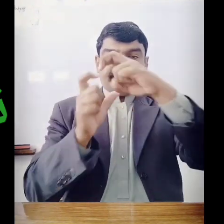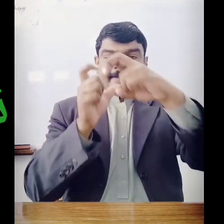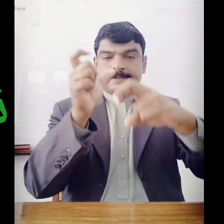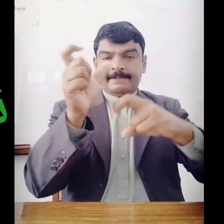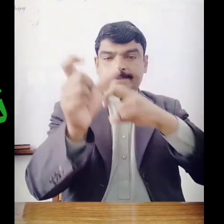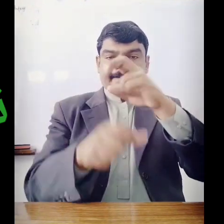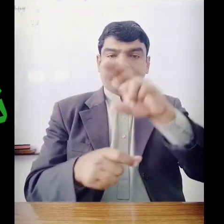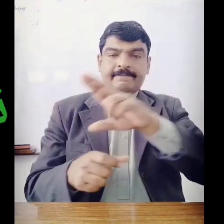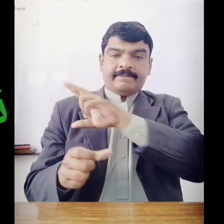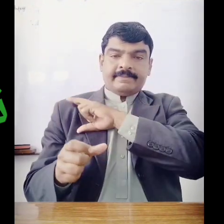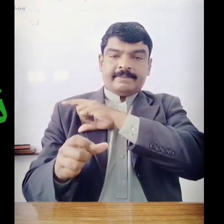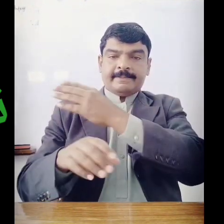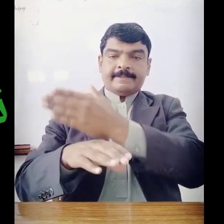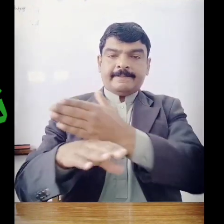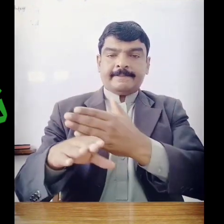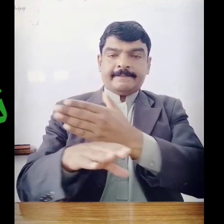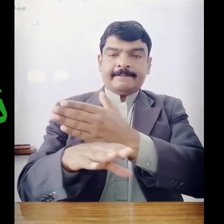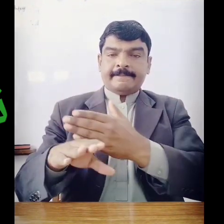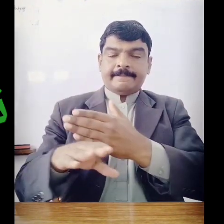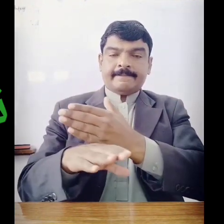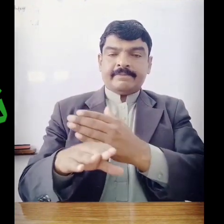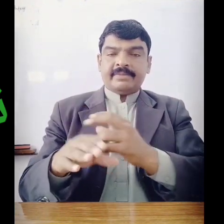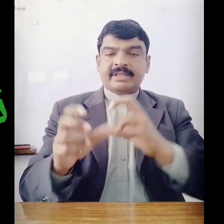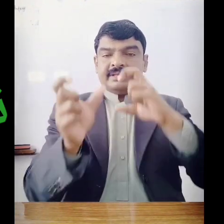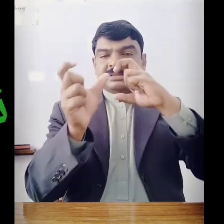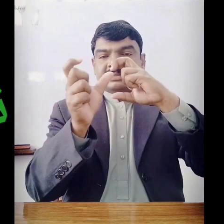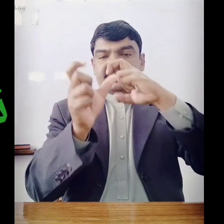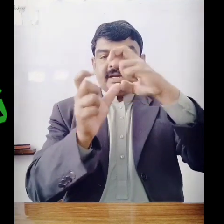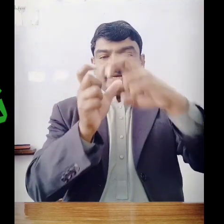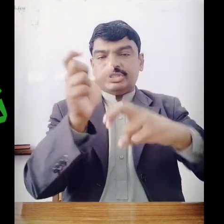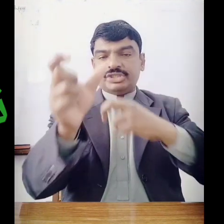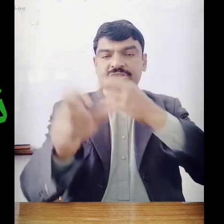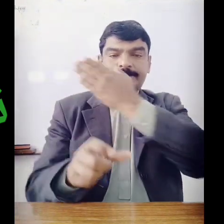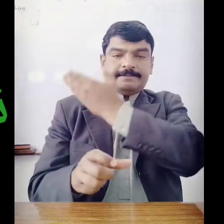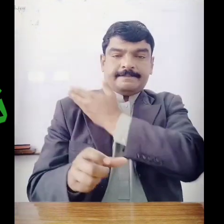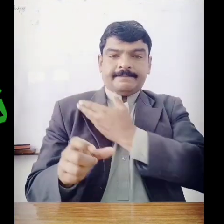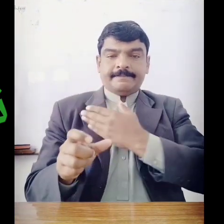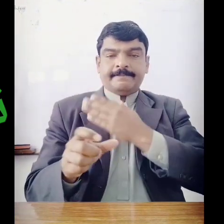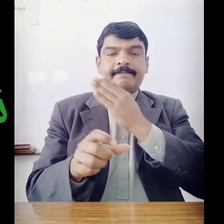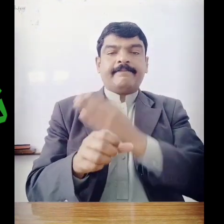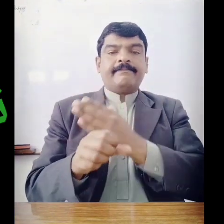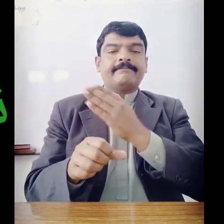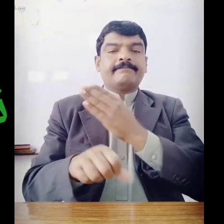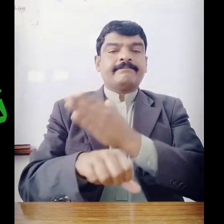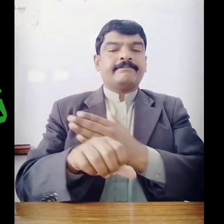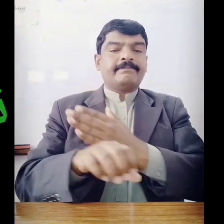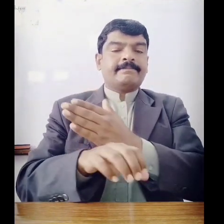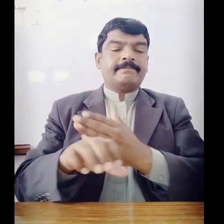ज़िलहज।